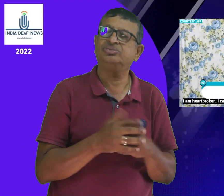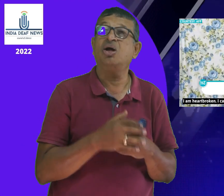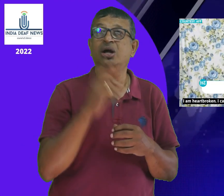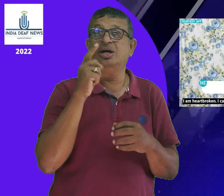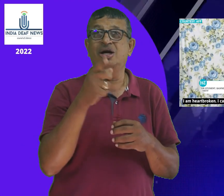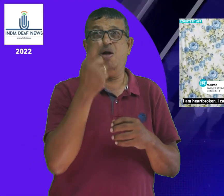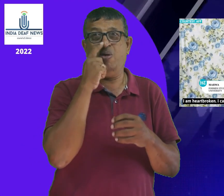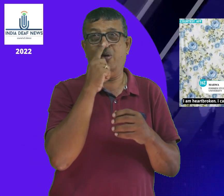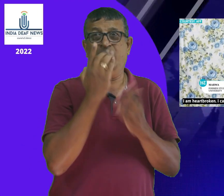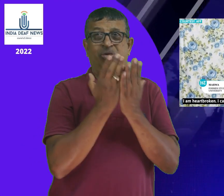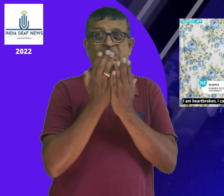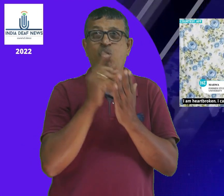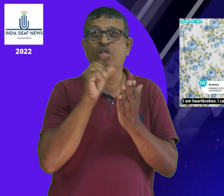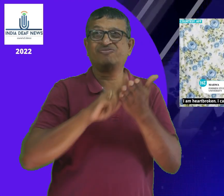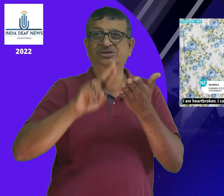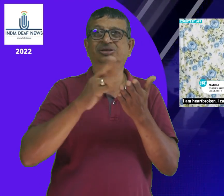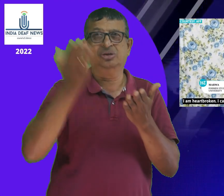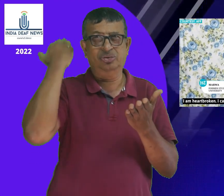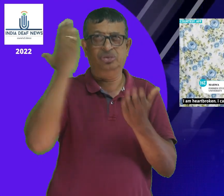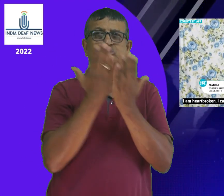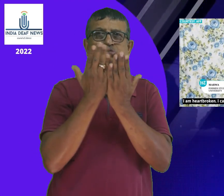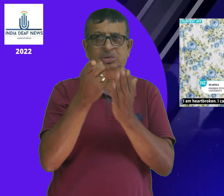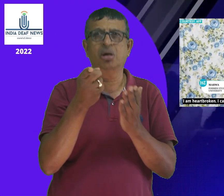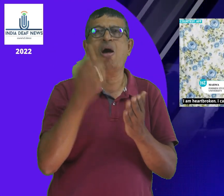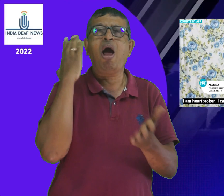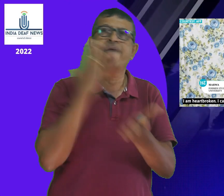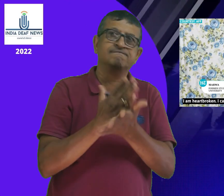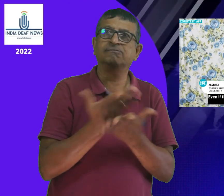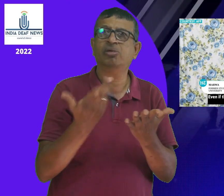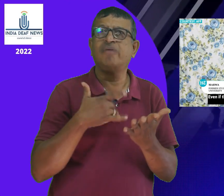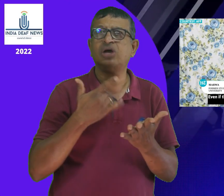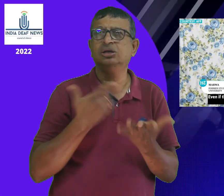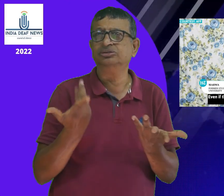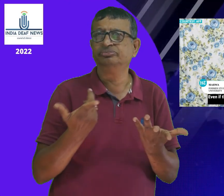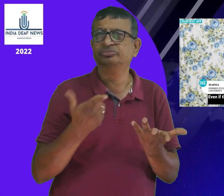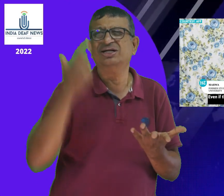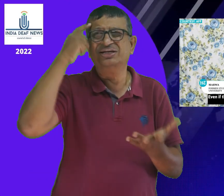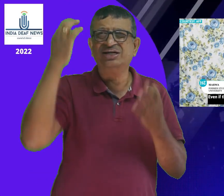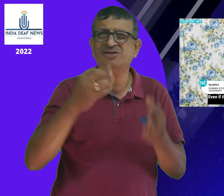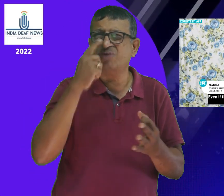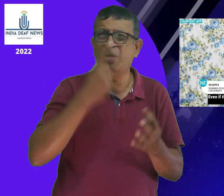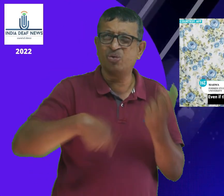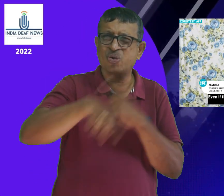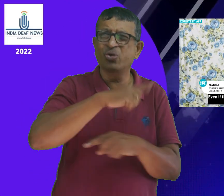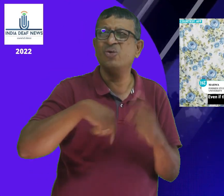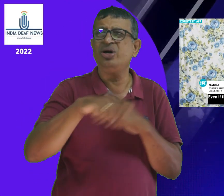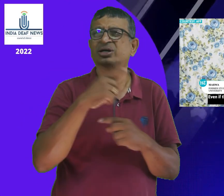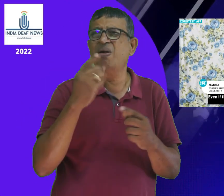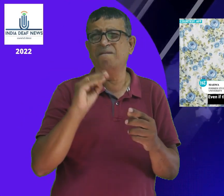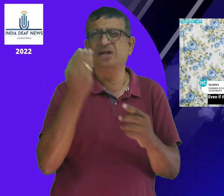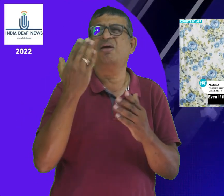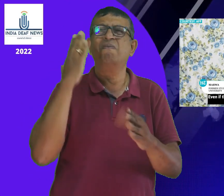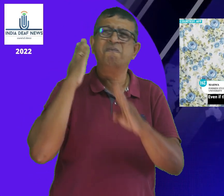بسیار زیاده گجی که خوشم عباس خوابشون از این کدر میگفتن که مستقیب سر زنها را بزنن مگه این کارا نمی کدر